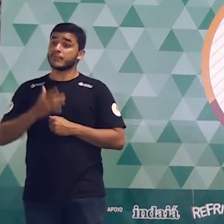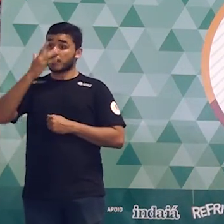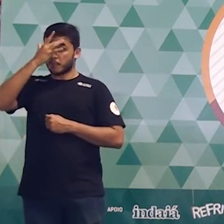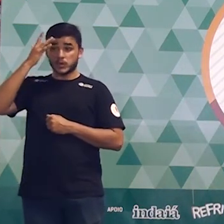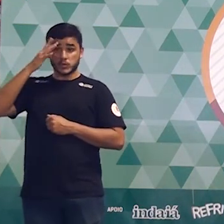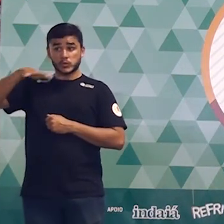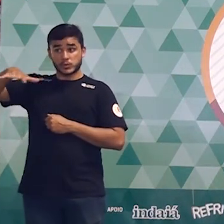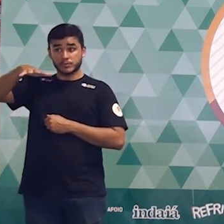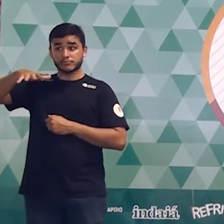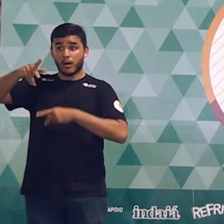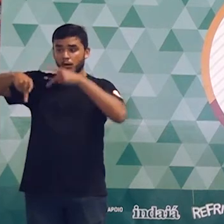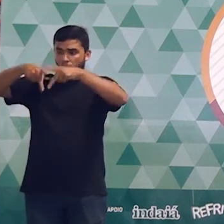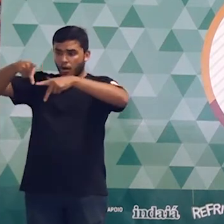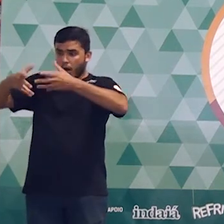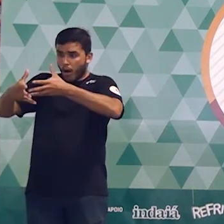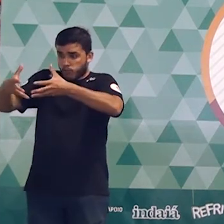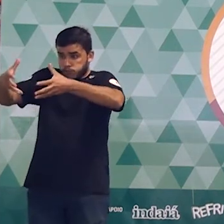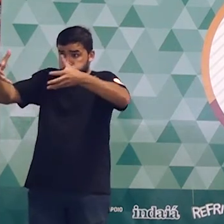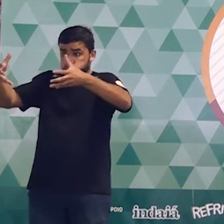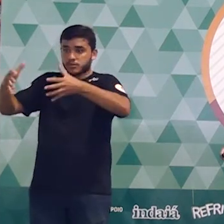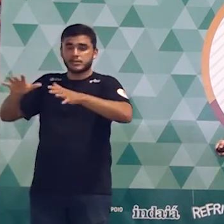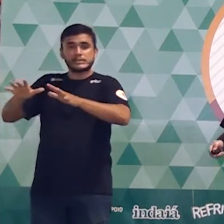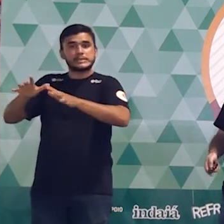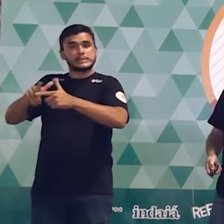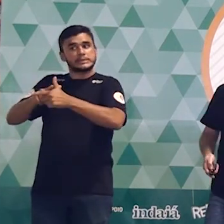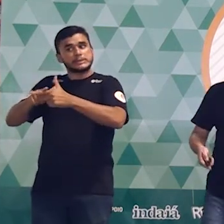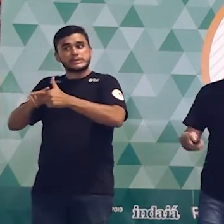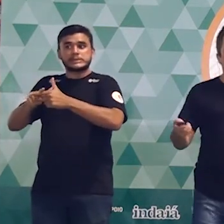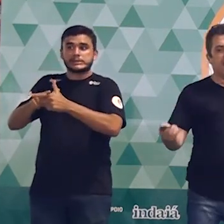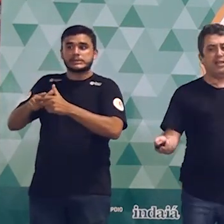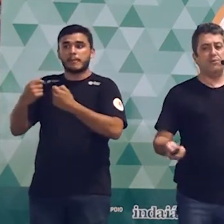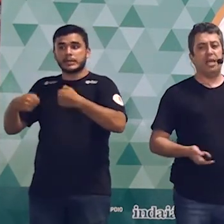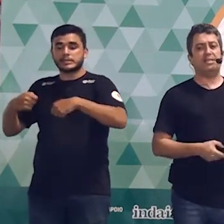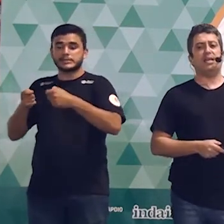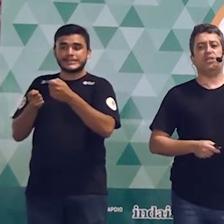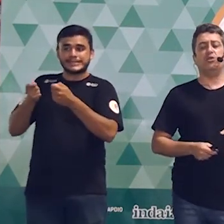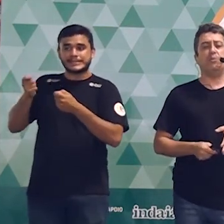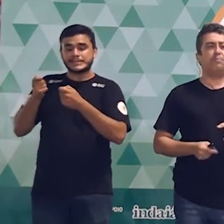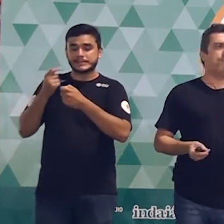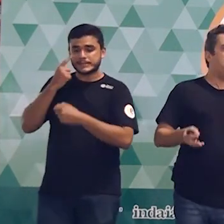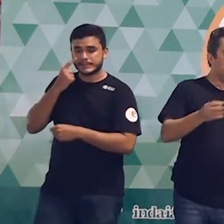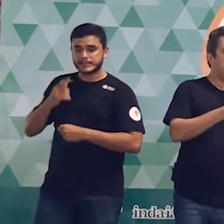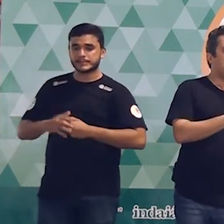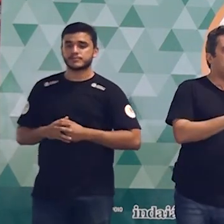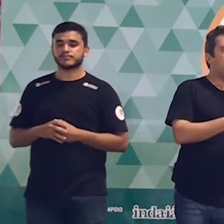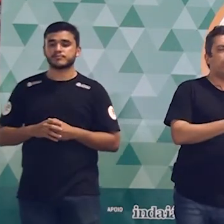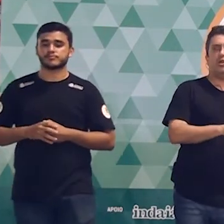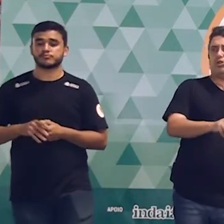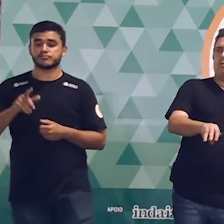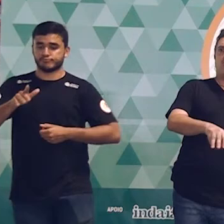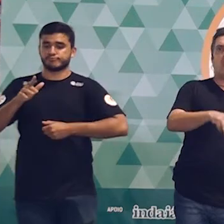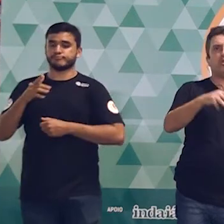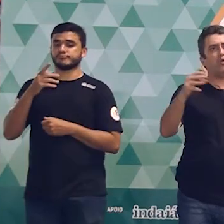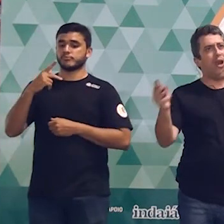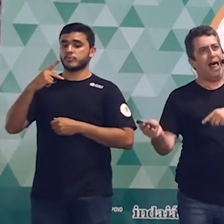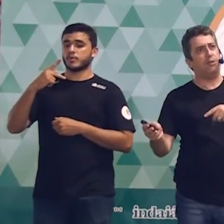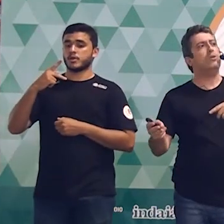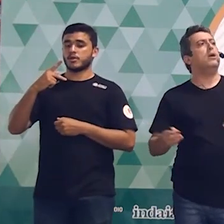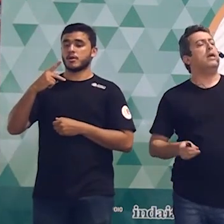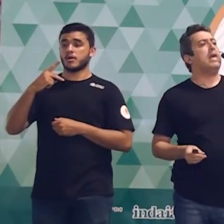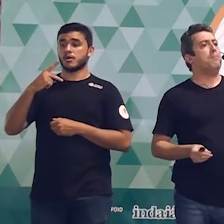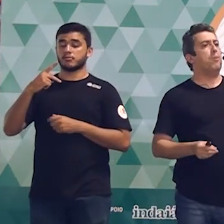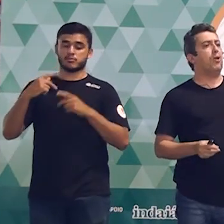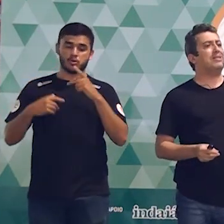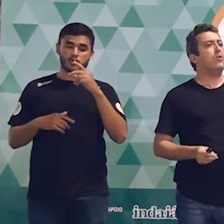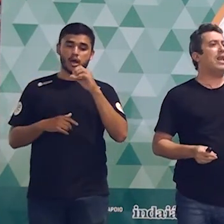problema, né? E aí você tem que saber como lidar com ela. Falando dessa questão de população absoluta, nós temos o outro